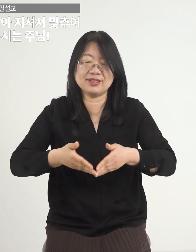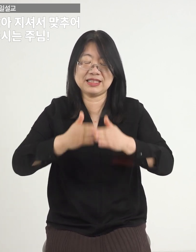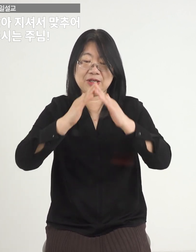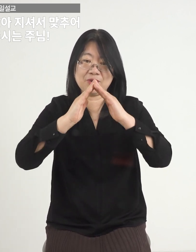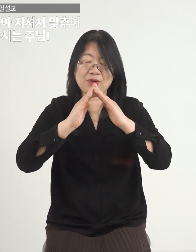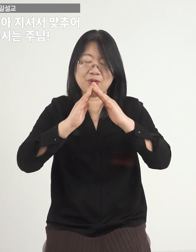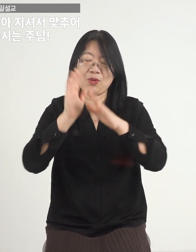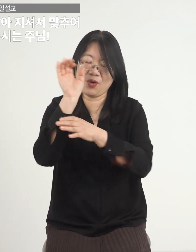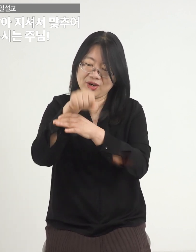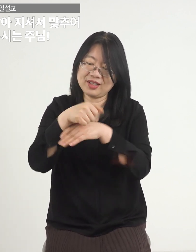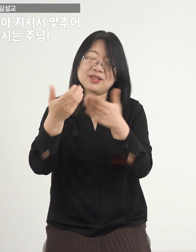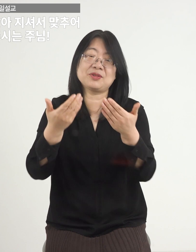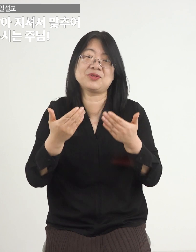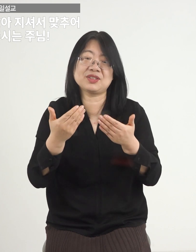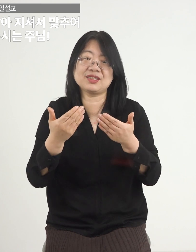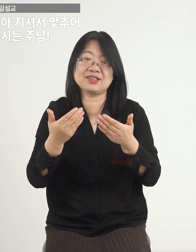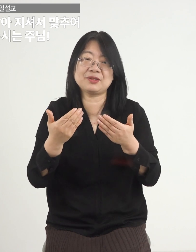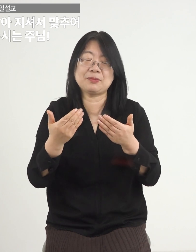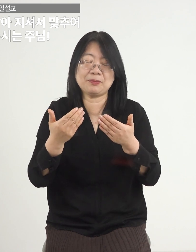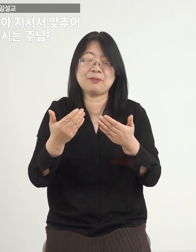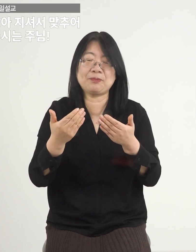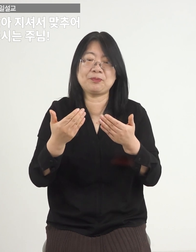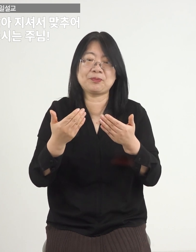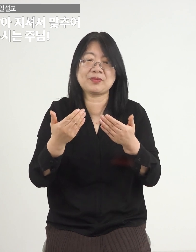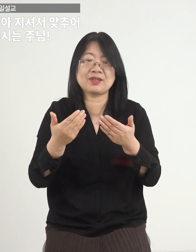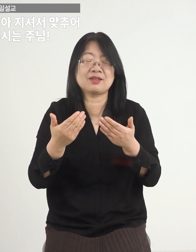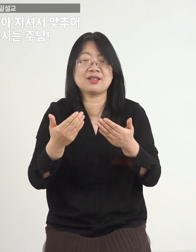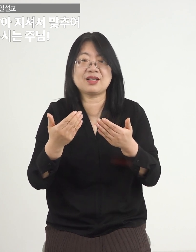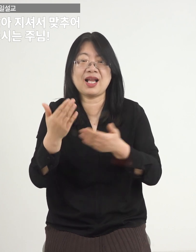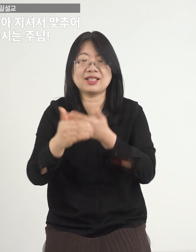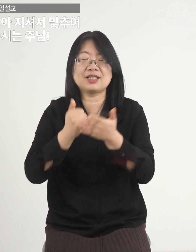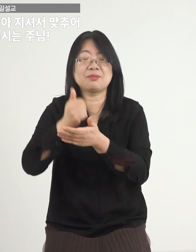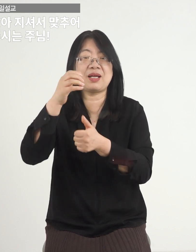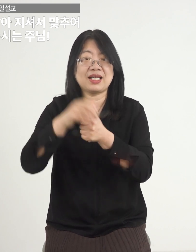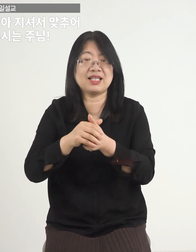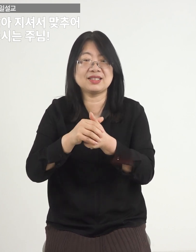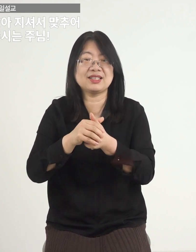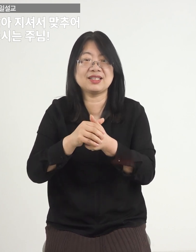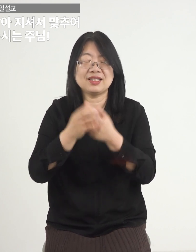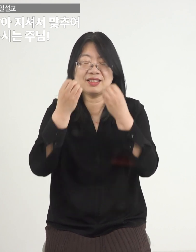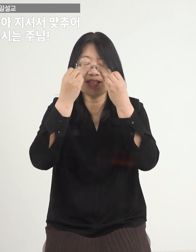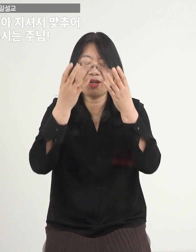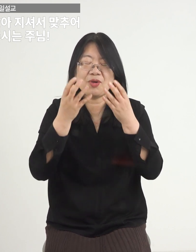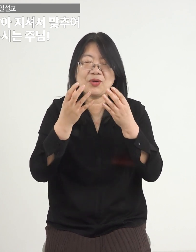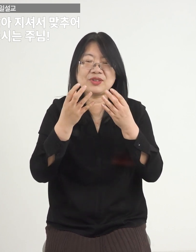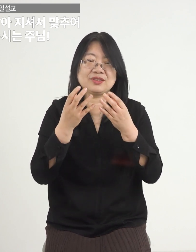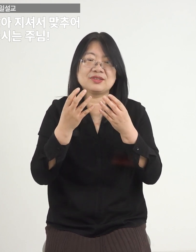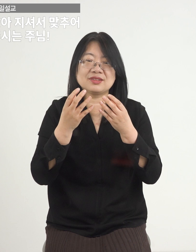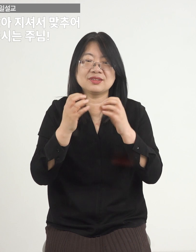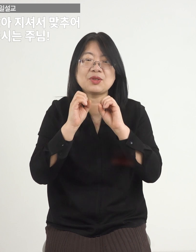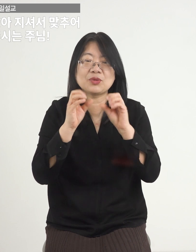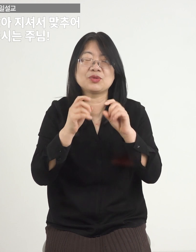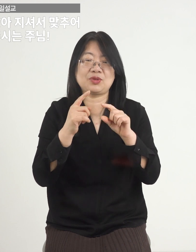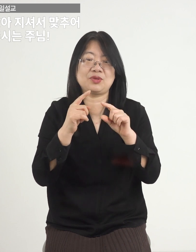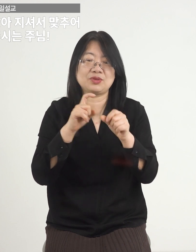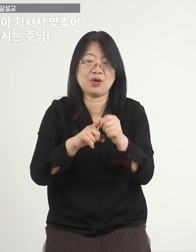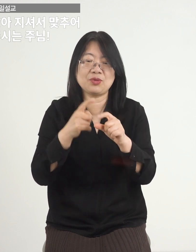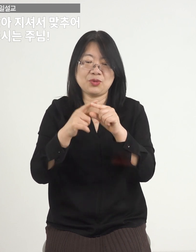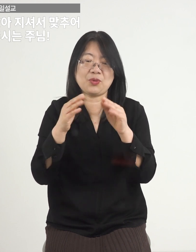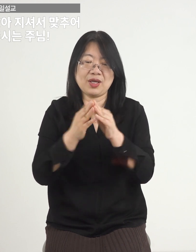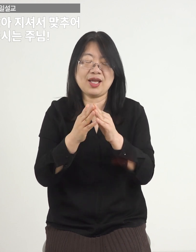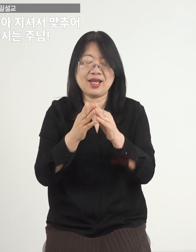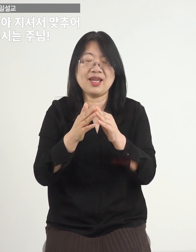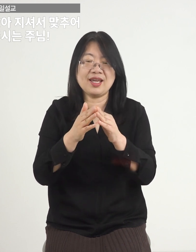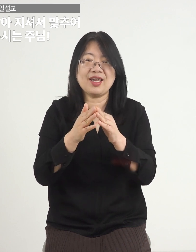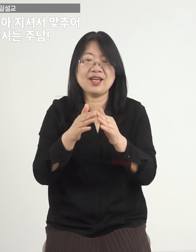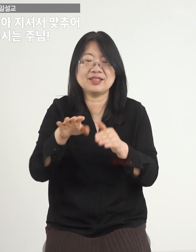허락하신 미셔널 처치로서의 새로운 출발 지점이어야 된다고 저는 확신합니다. 그래서